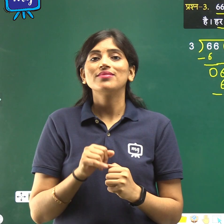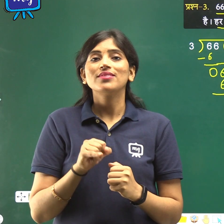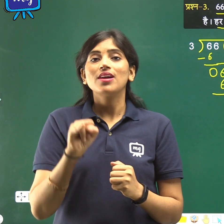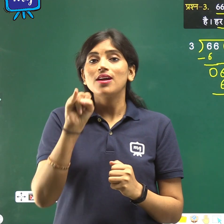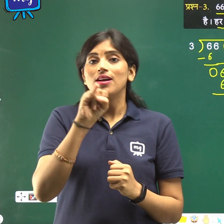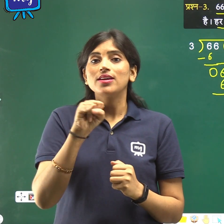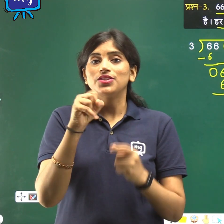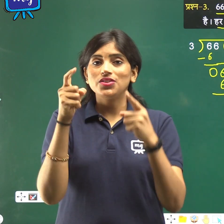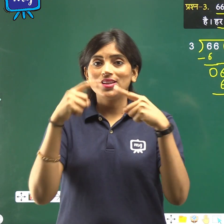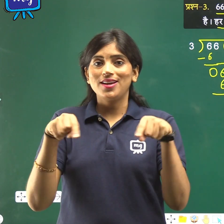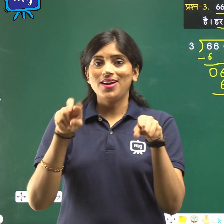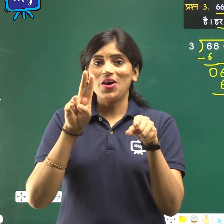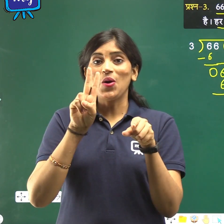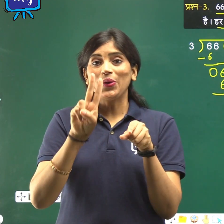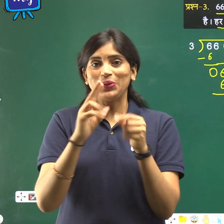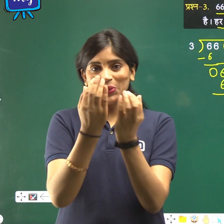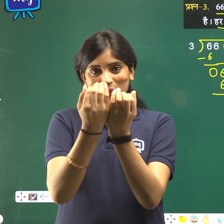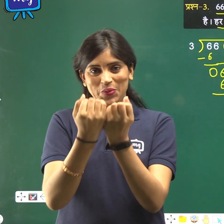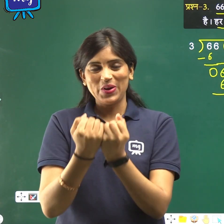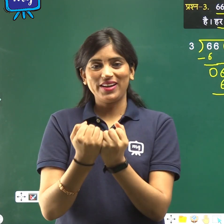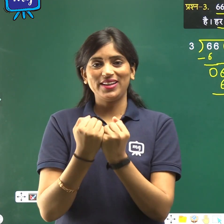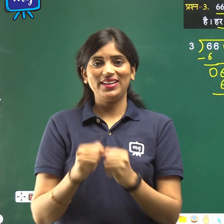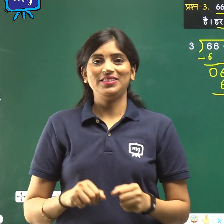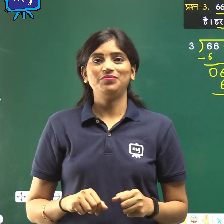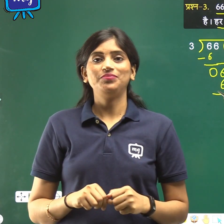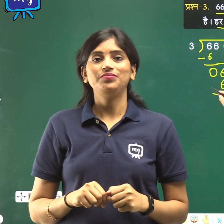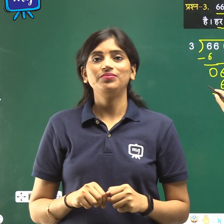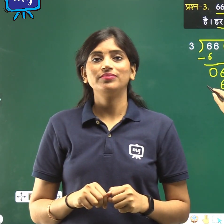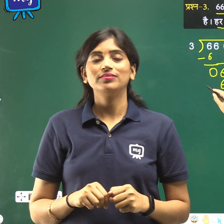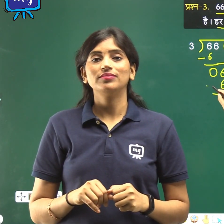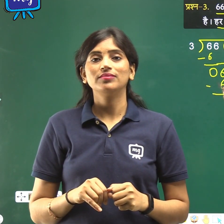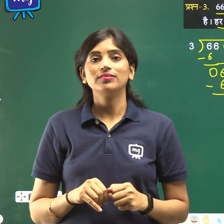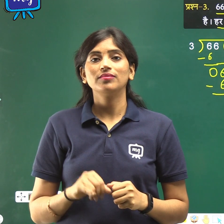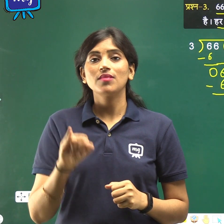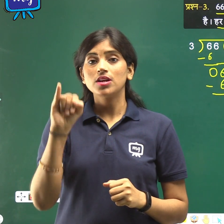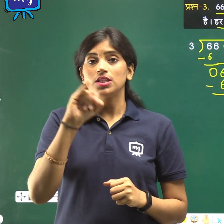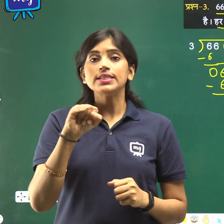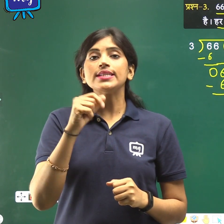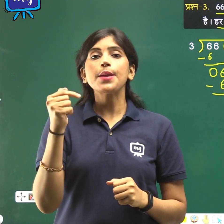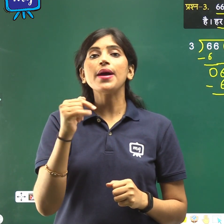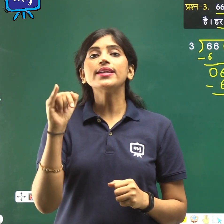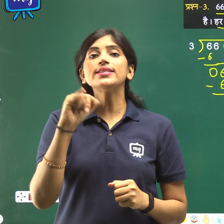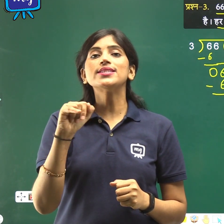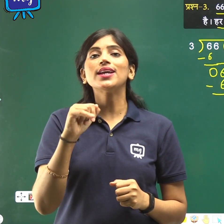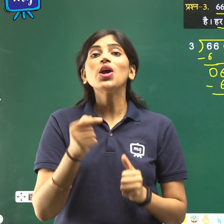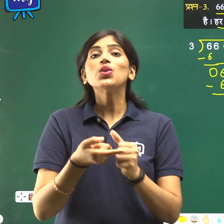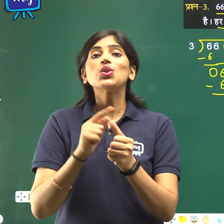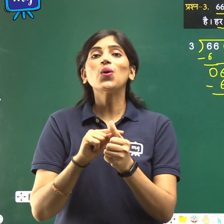6 का भाग दिया 2 आए। तो 6 में से 6 माइनस किए,